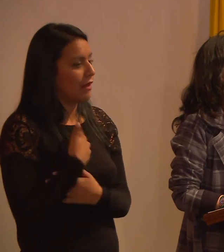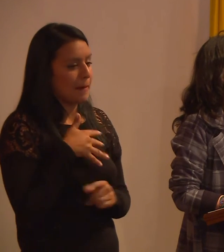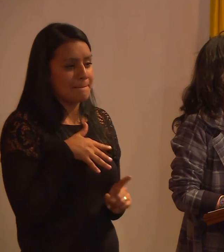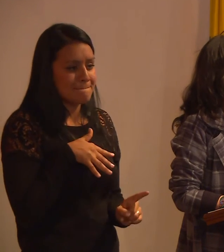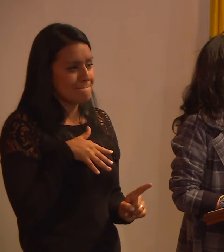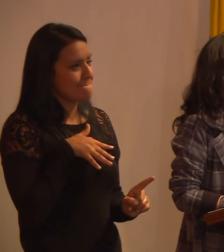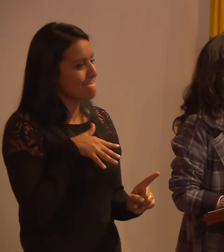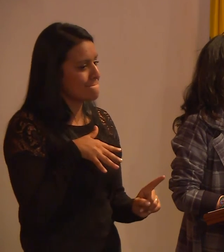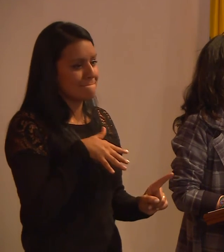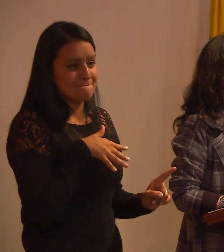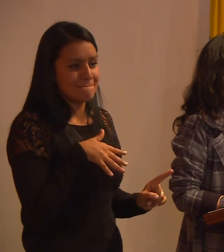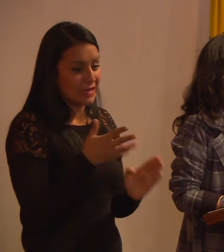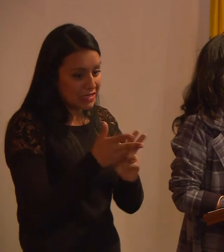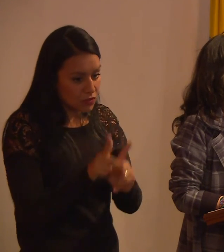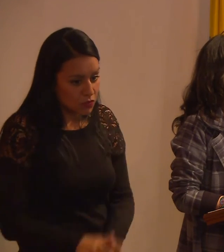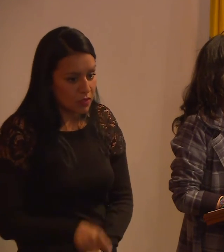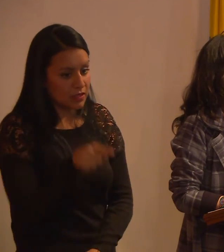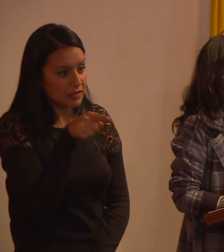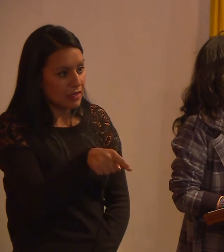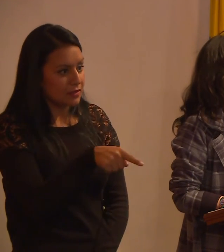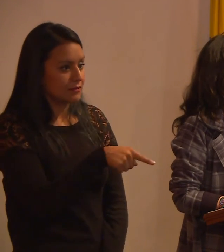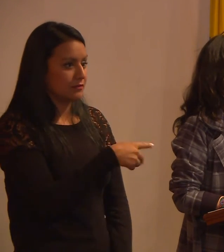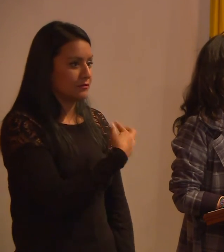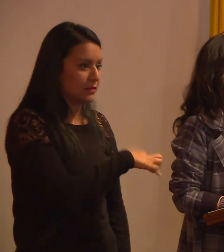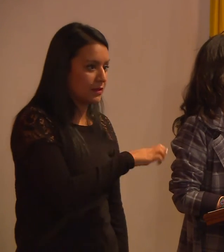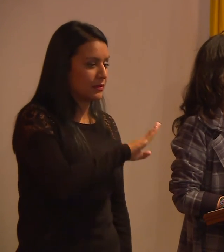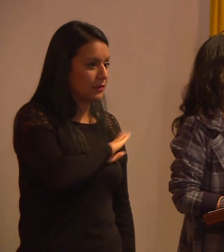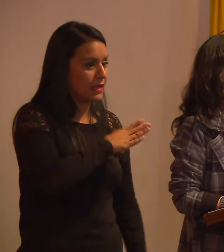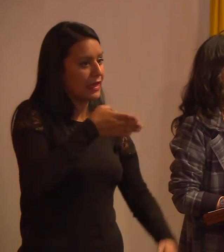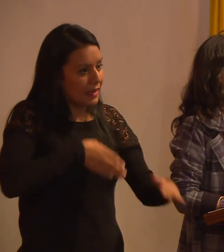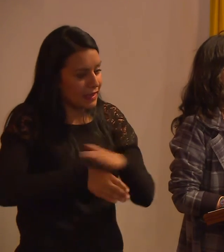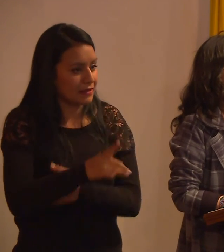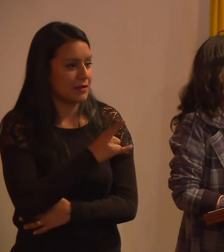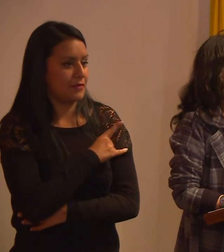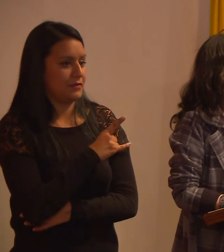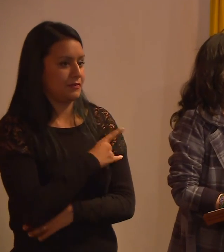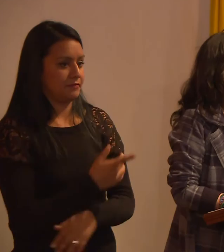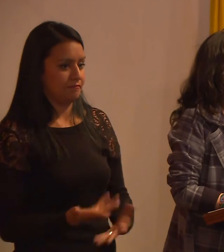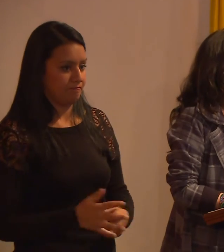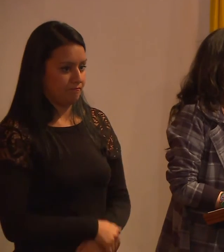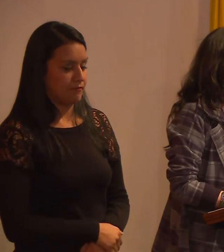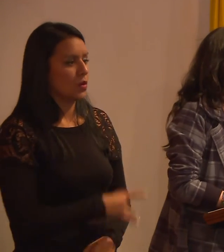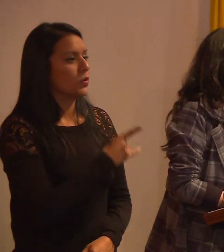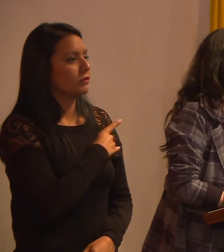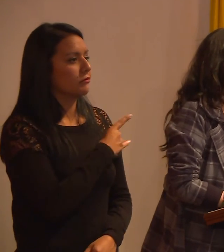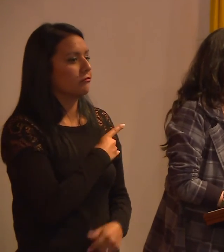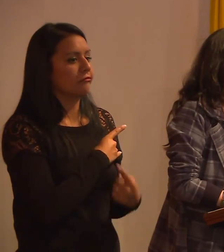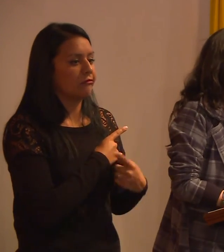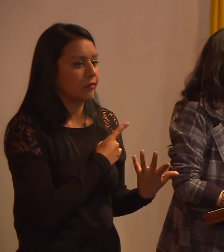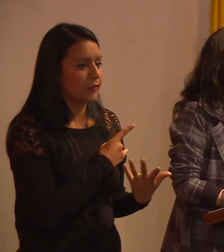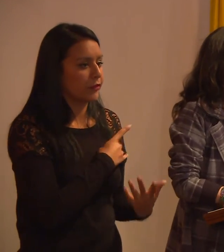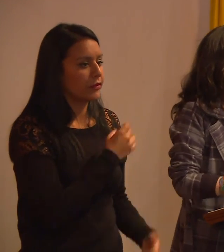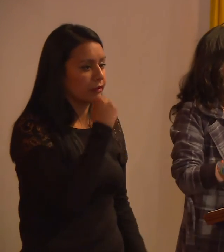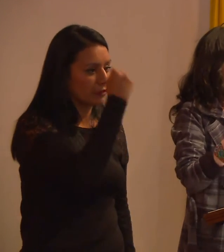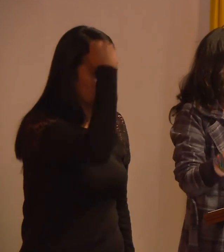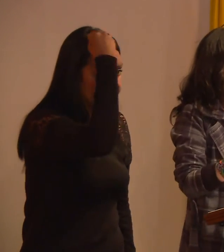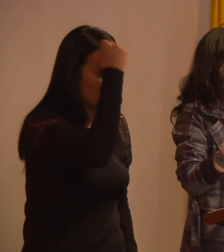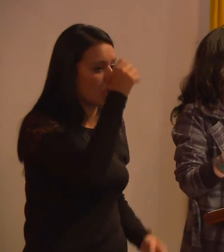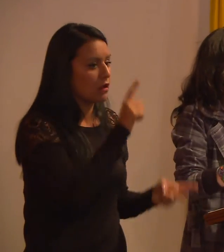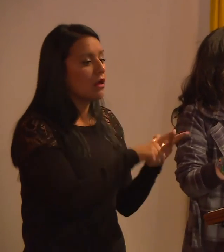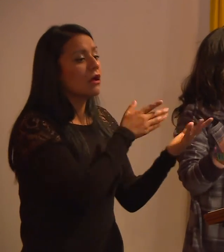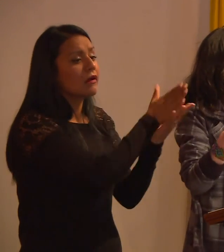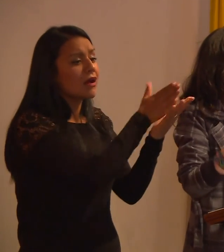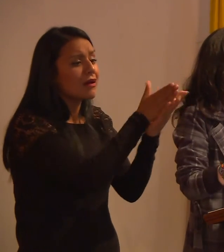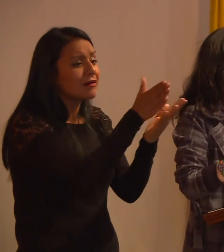incidencia efectiva en que los estudiantes de la educación media ingresen a la educación superior. En universidades como la Universidad Nacional hay